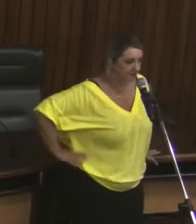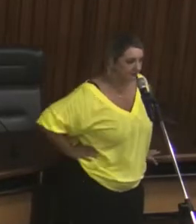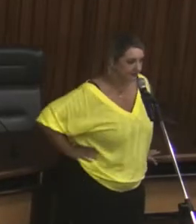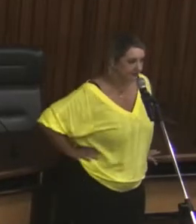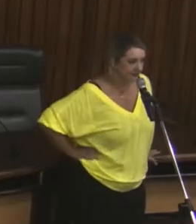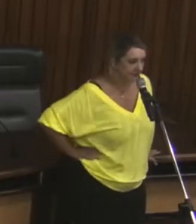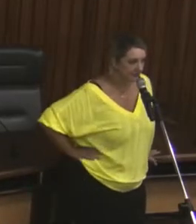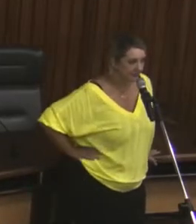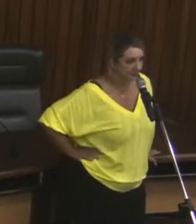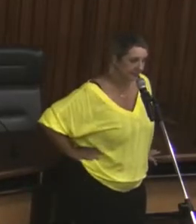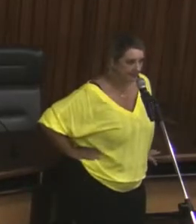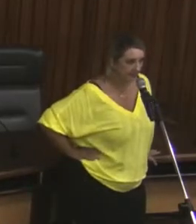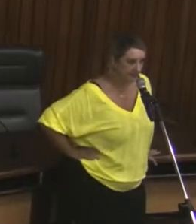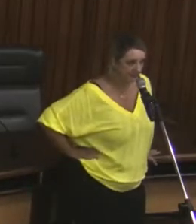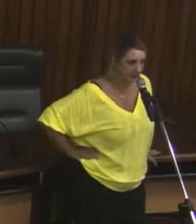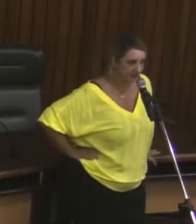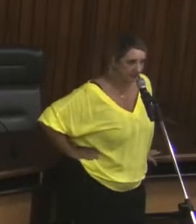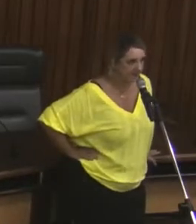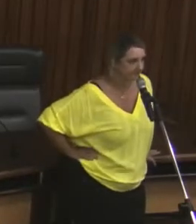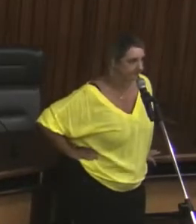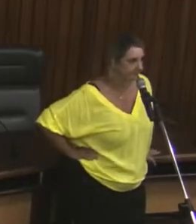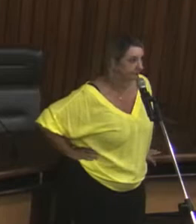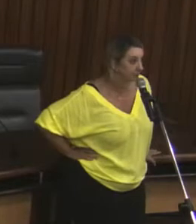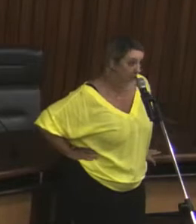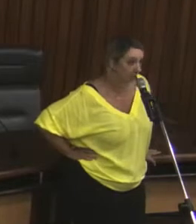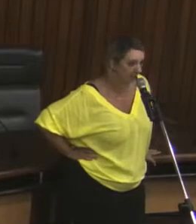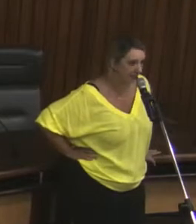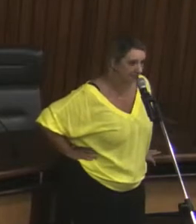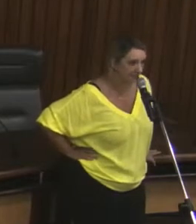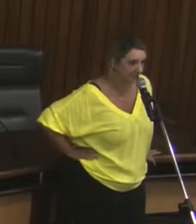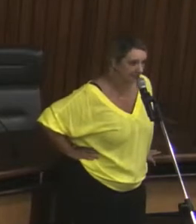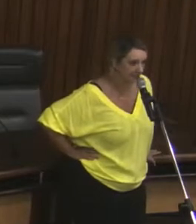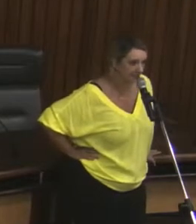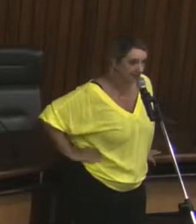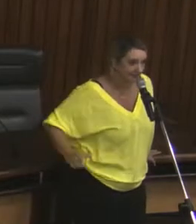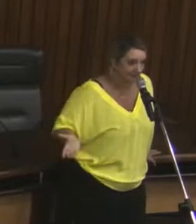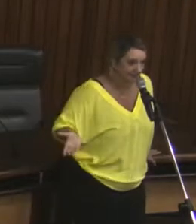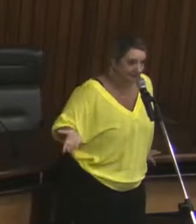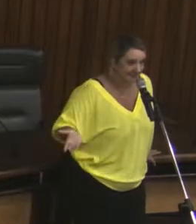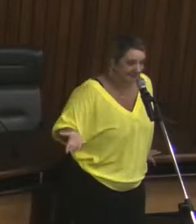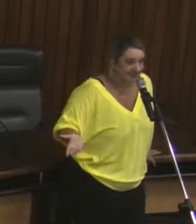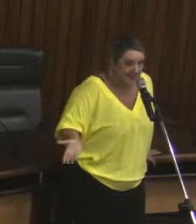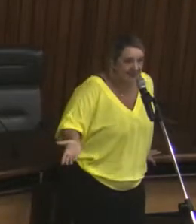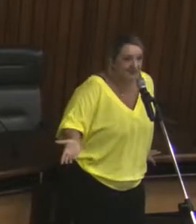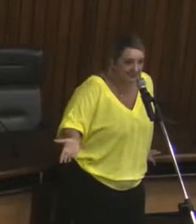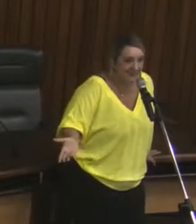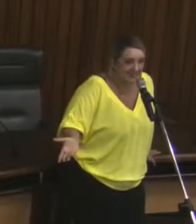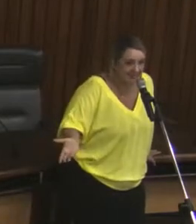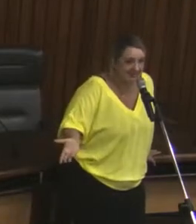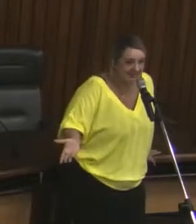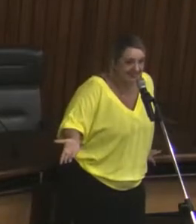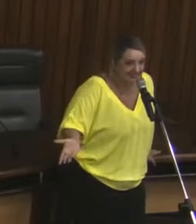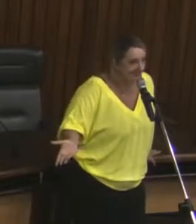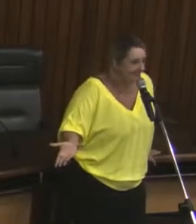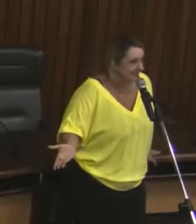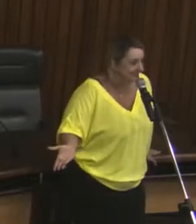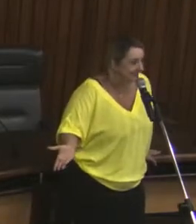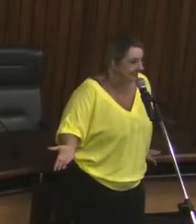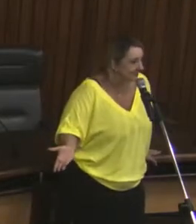vai ter legenda. Claro que não, né? Burro ele, né? Claro que tem que ter. Né? Então,